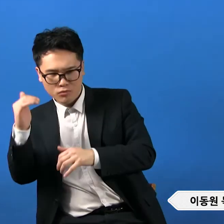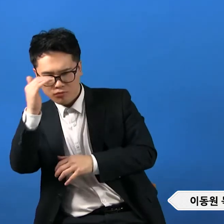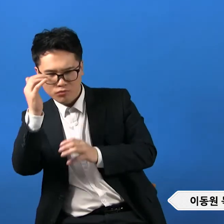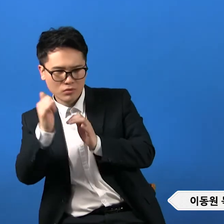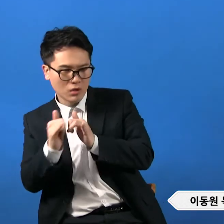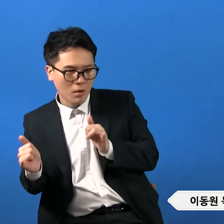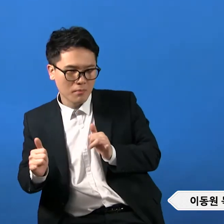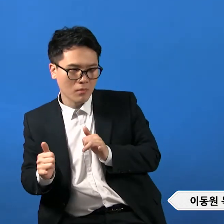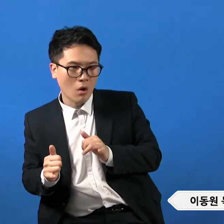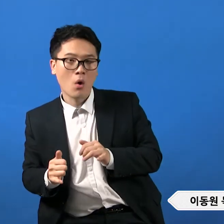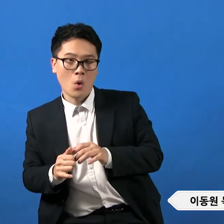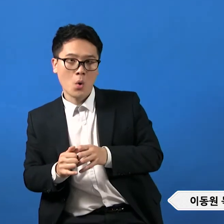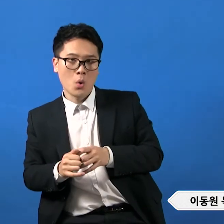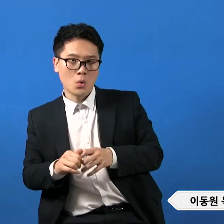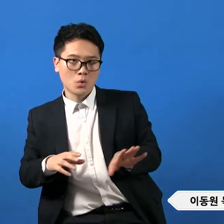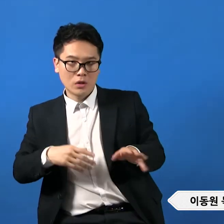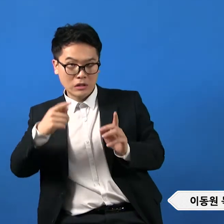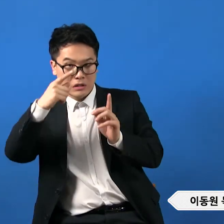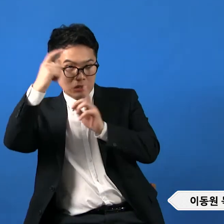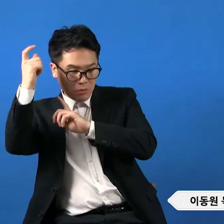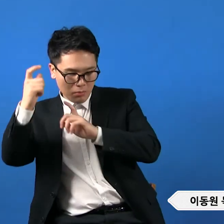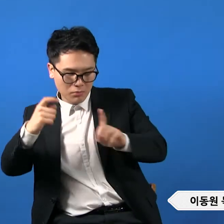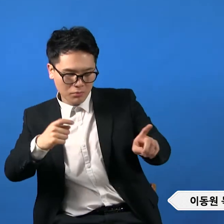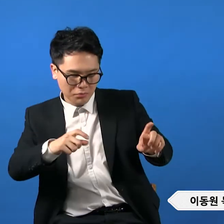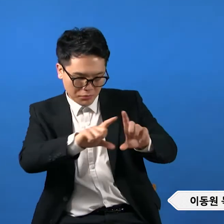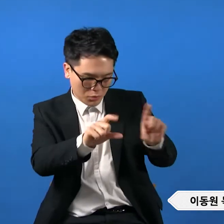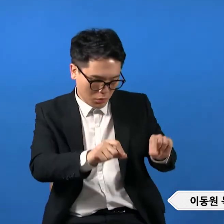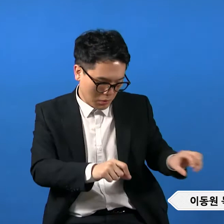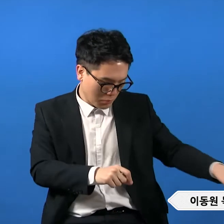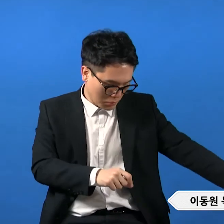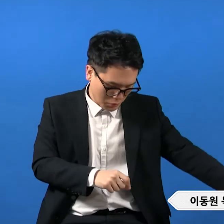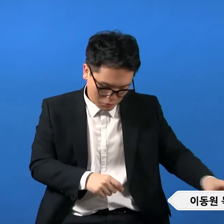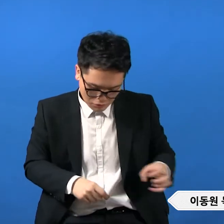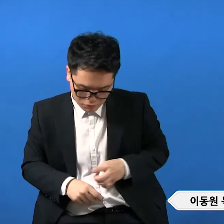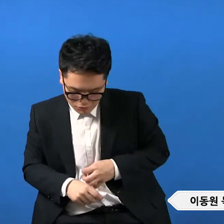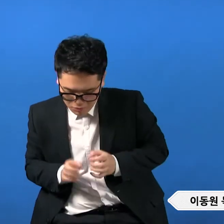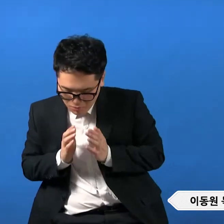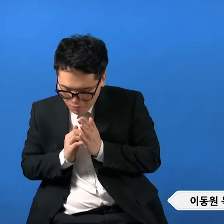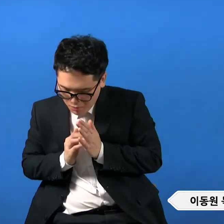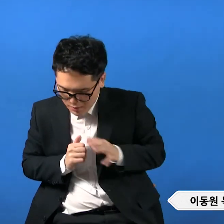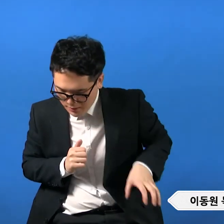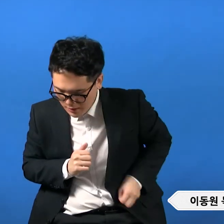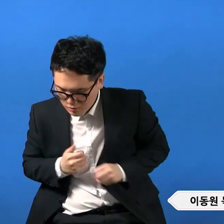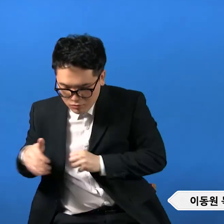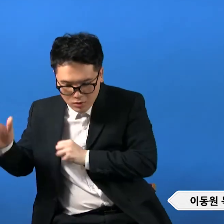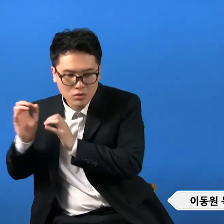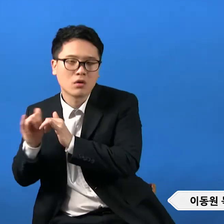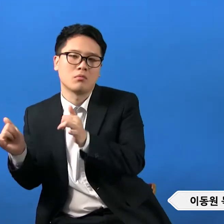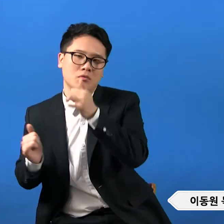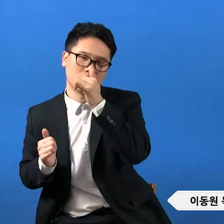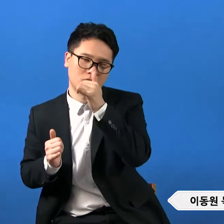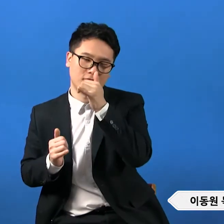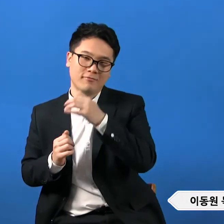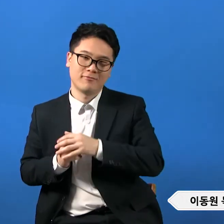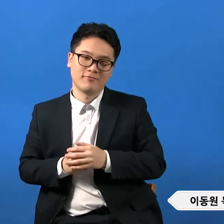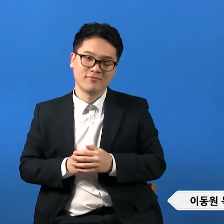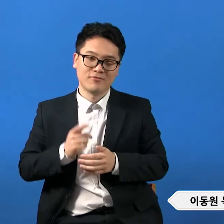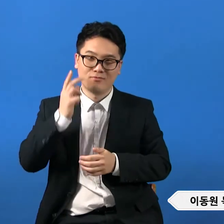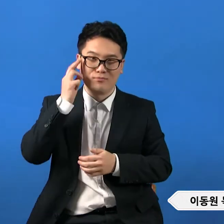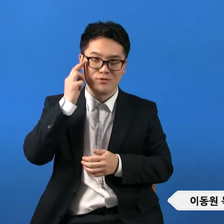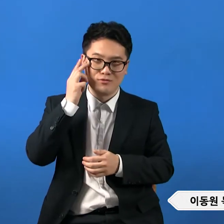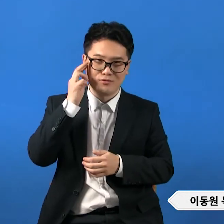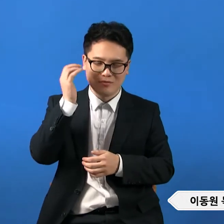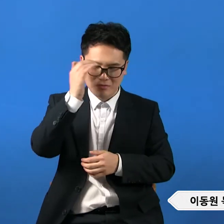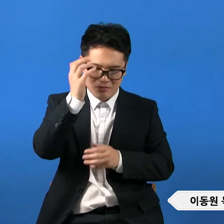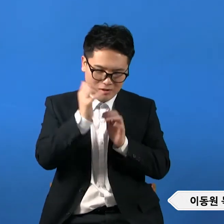기념으로 그걸 주머니에다 넣고 가지고 간 사람도 있어요. 네. 저 미국의 관광객이 그날 그거